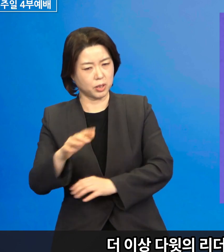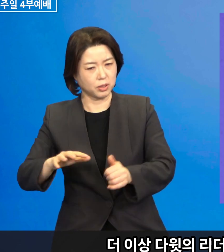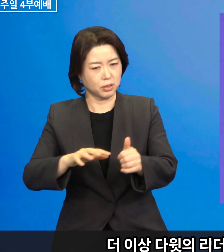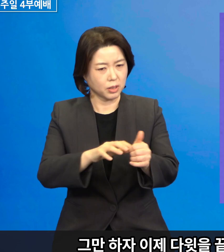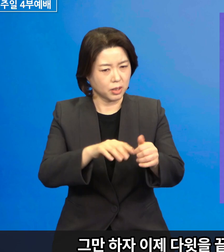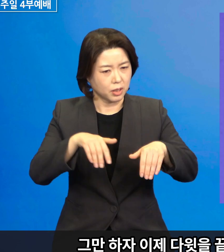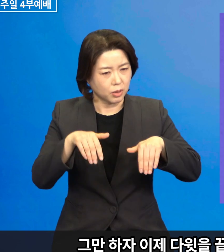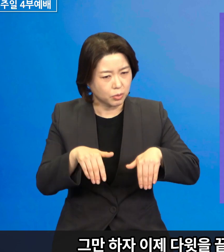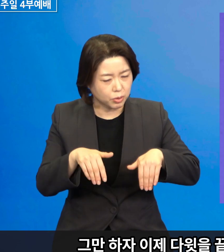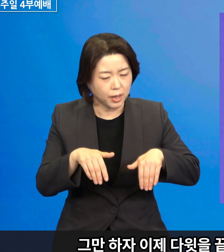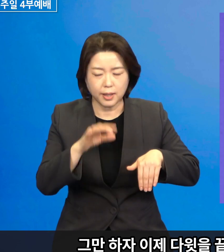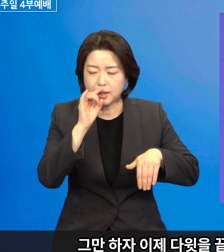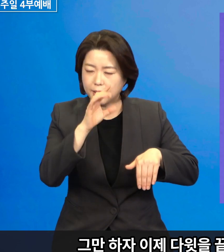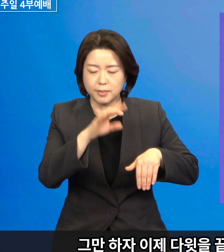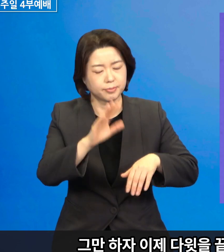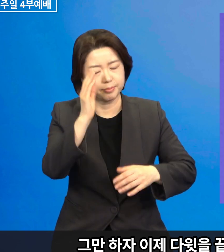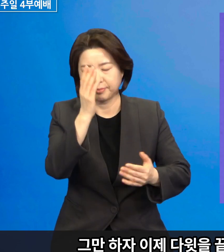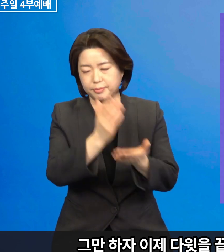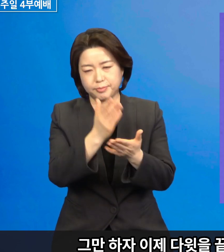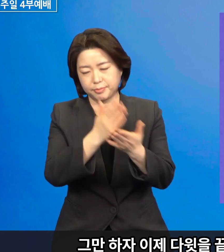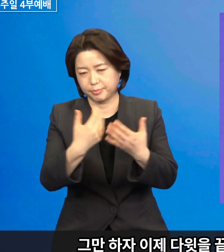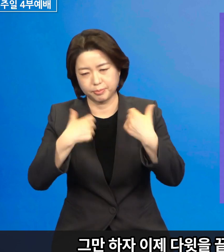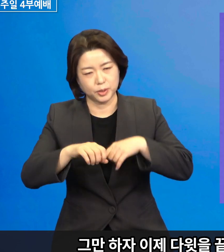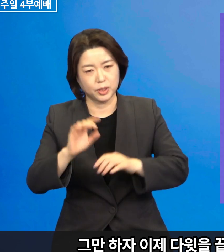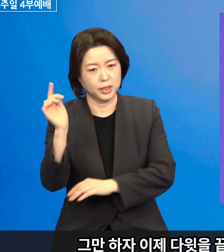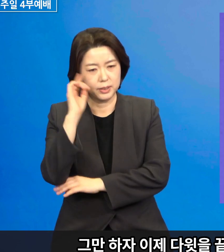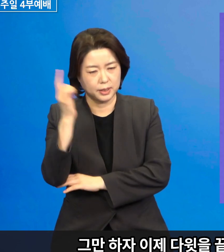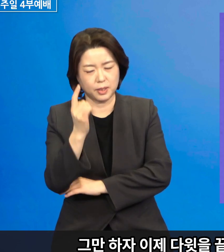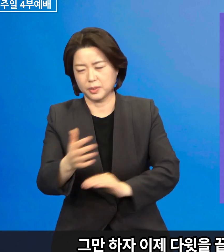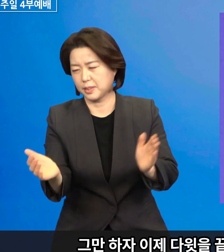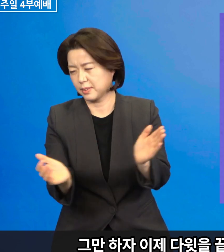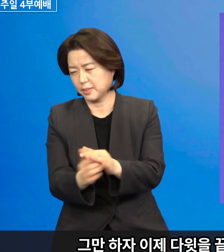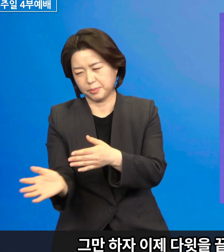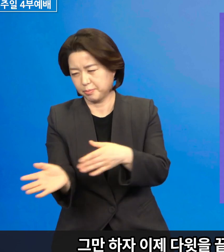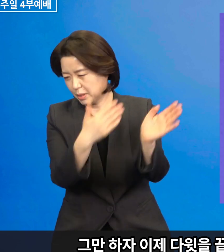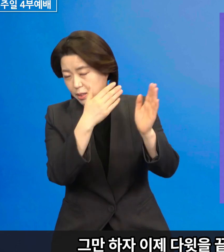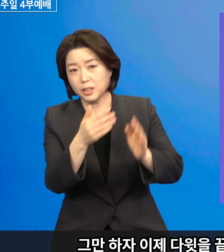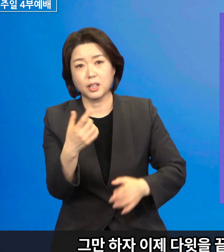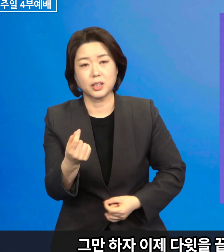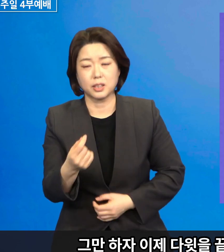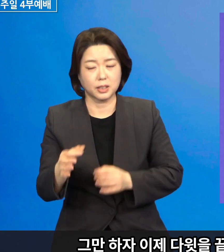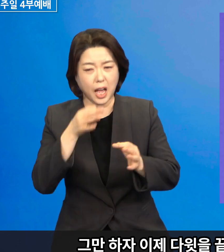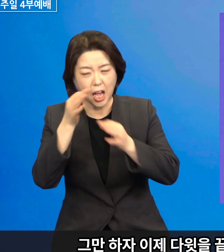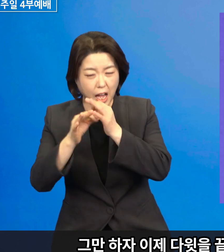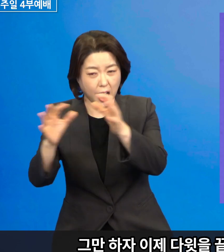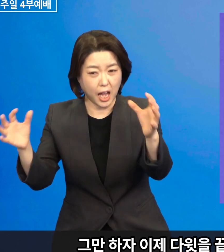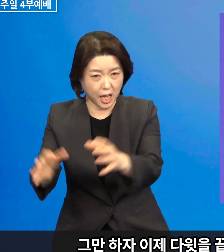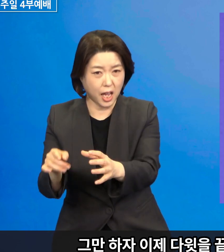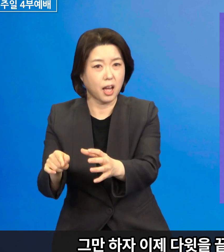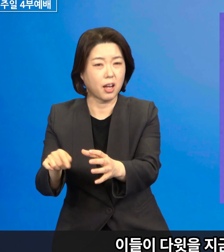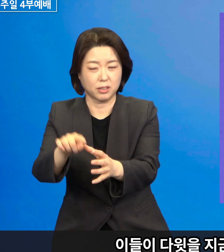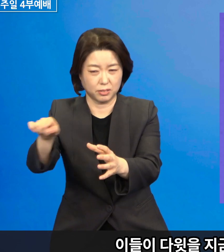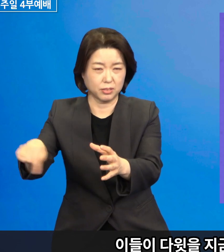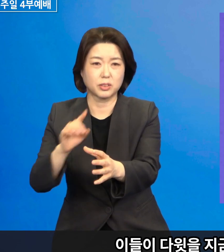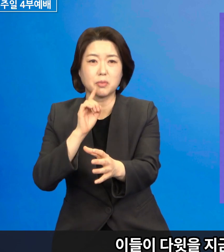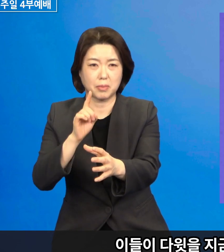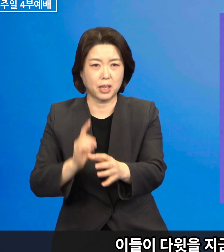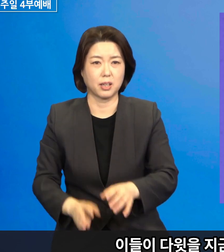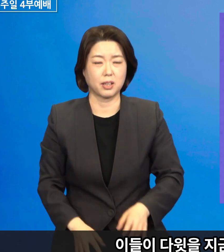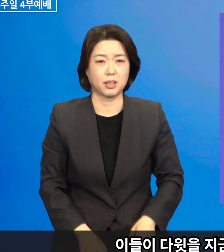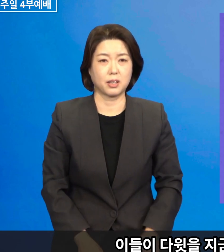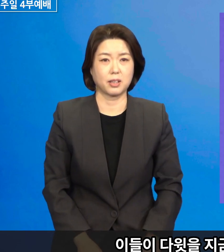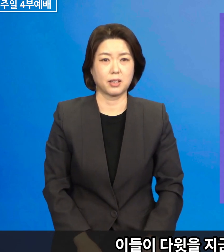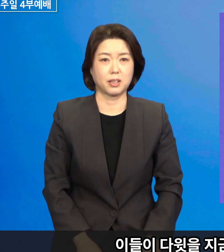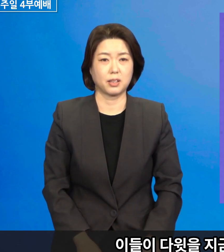없다. 그만하자. 이제 다윗을 끝장내자라고 외치는 것이죠. 이들이